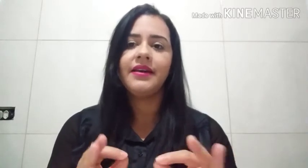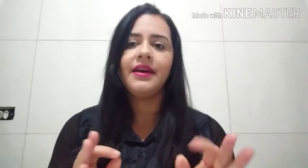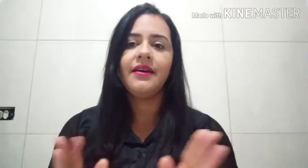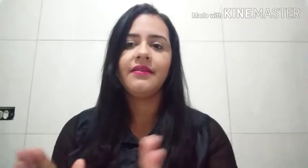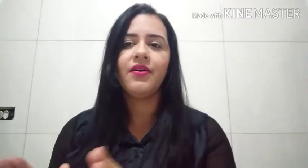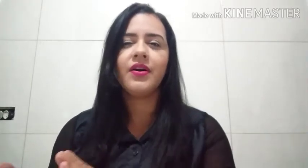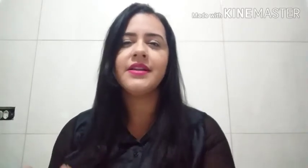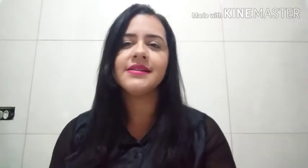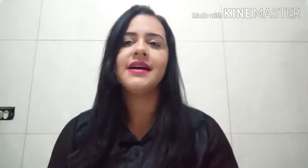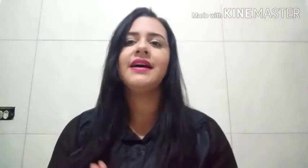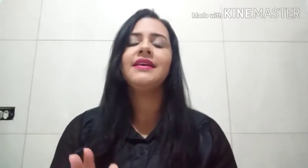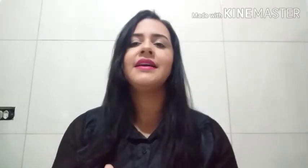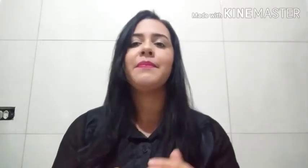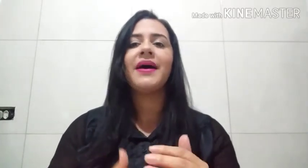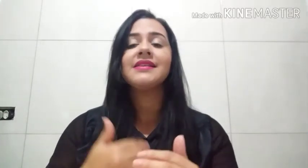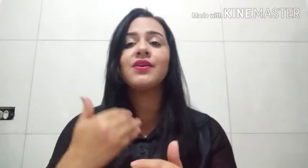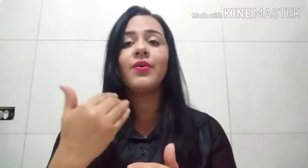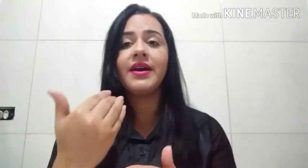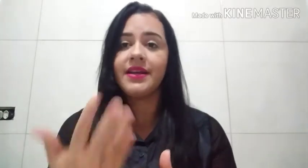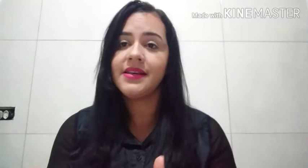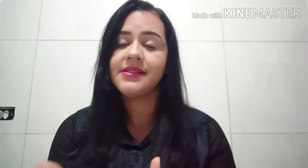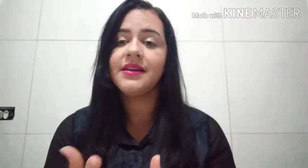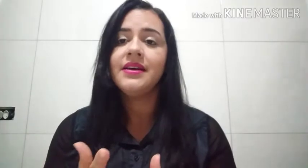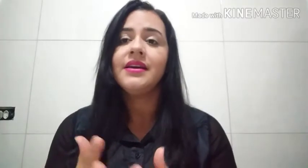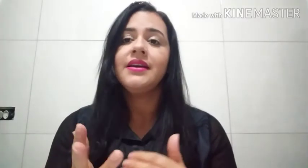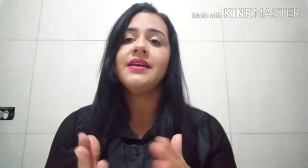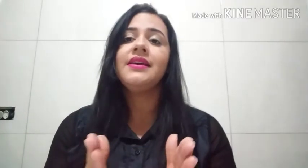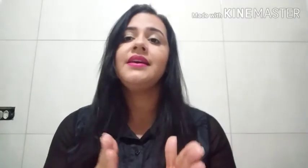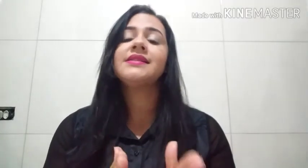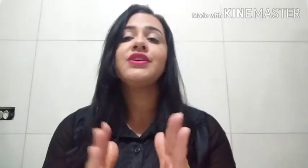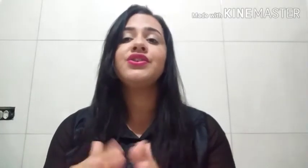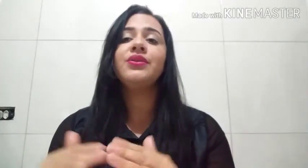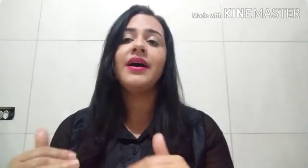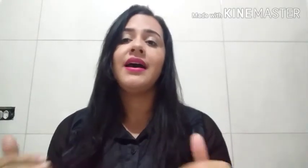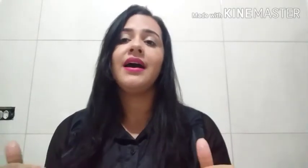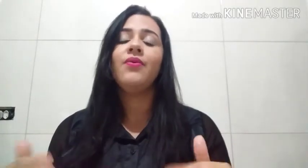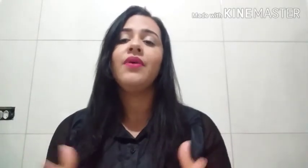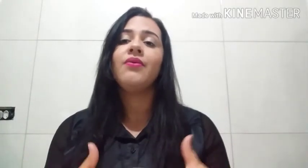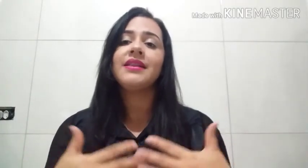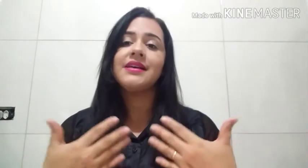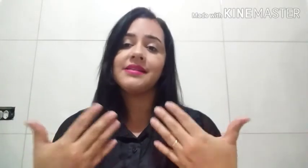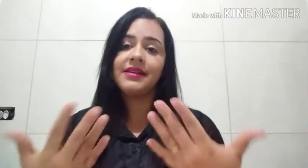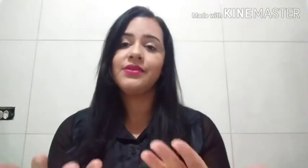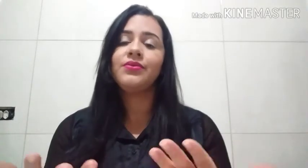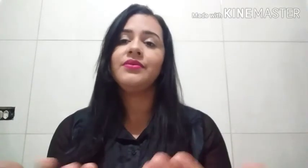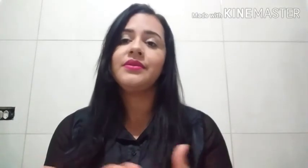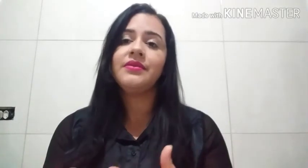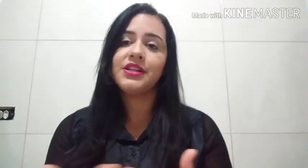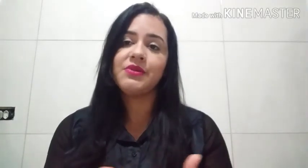né, organizada, né, que passe coerência e sentido real ao que está sendo transmitido